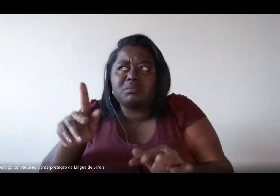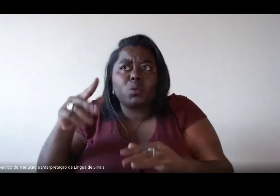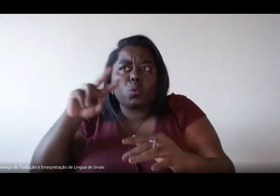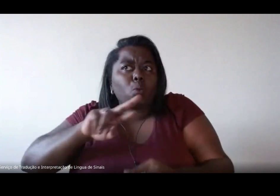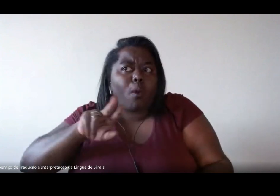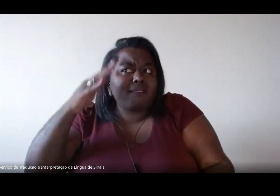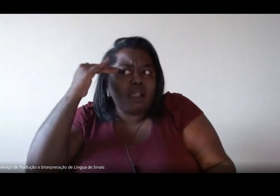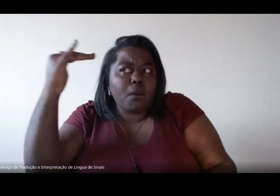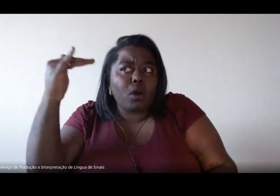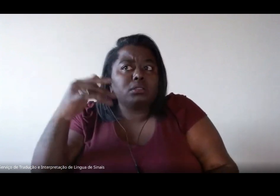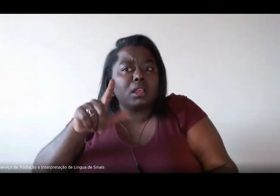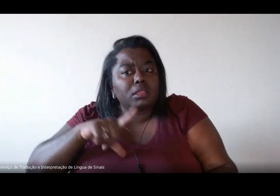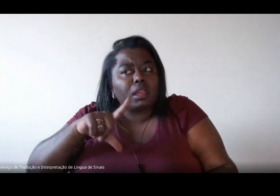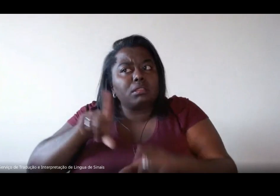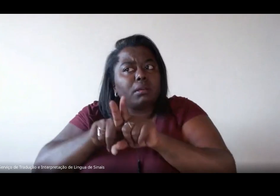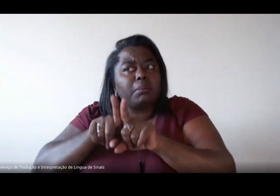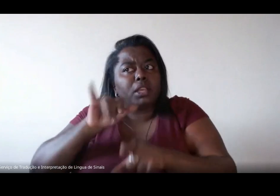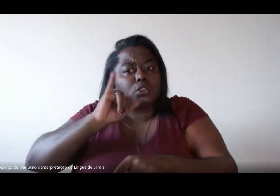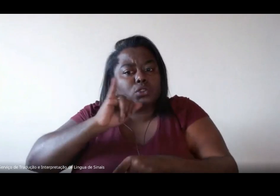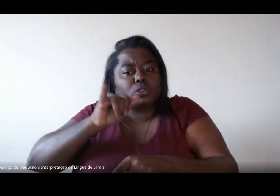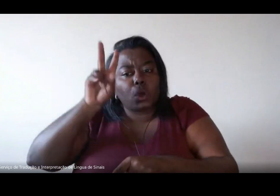histórias maravilhosas, que